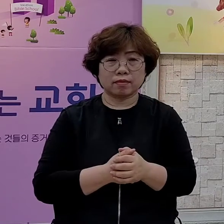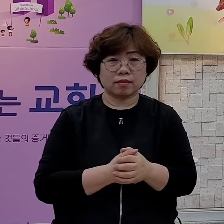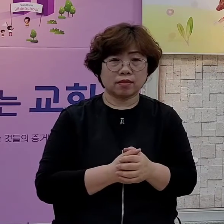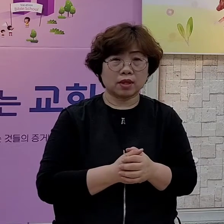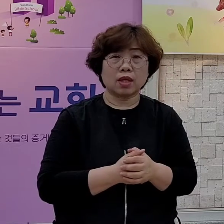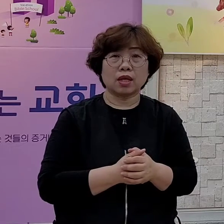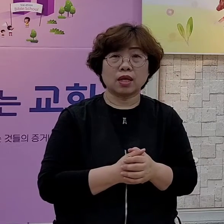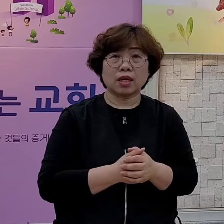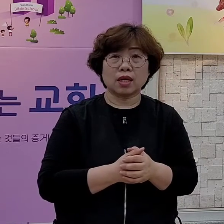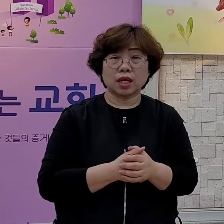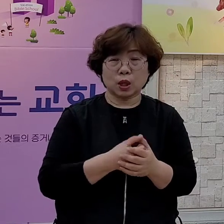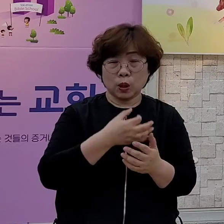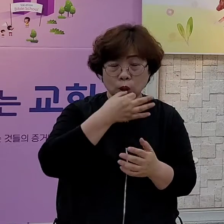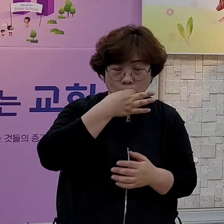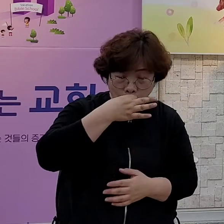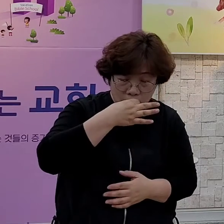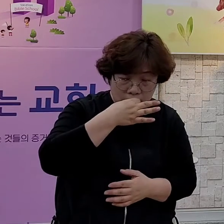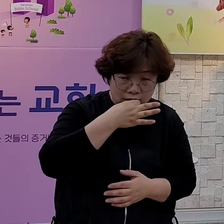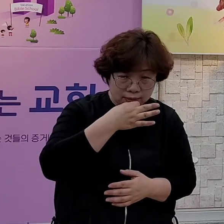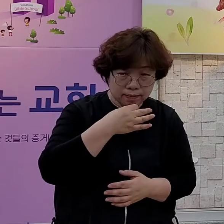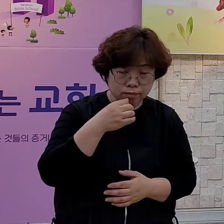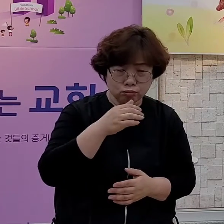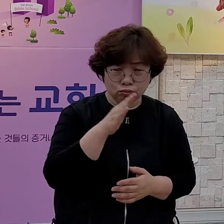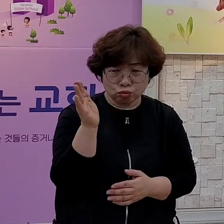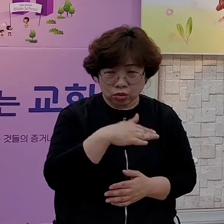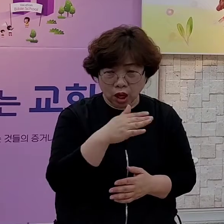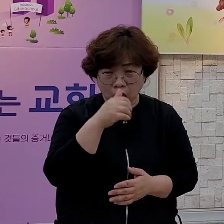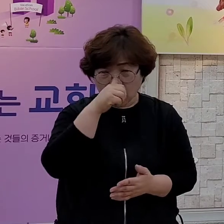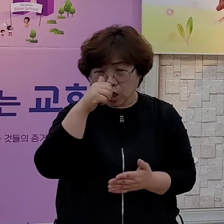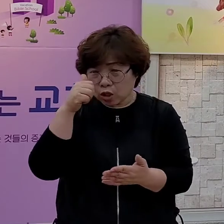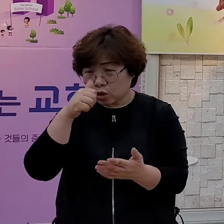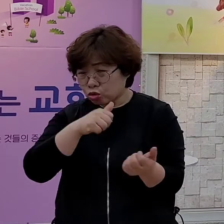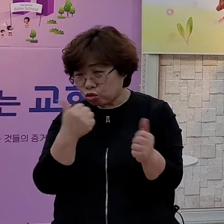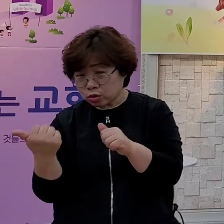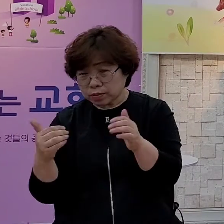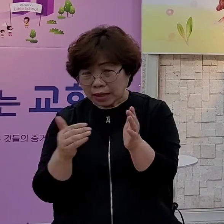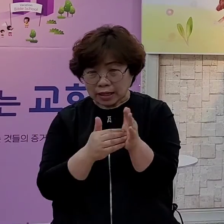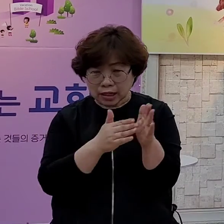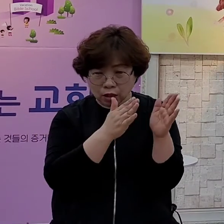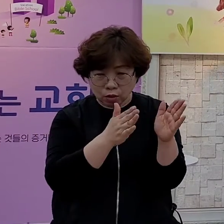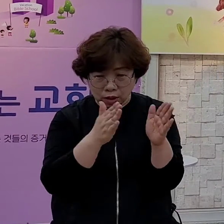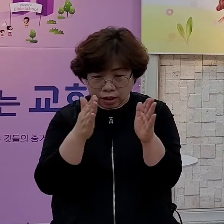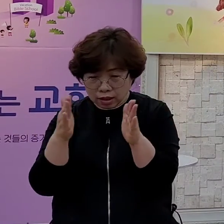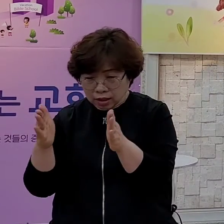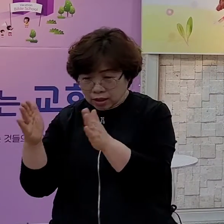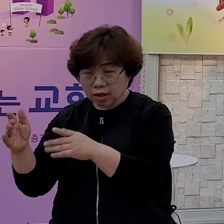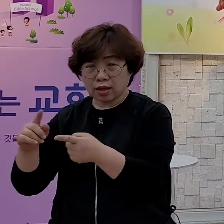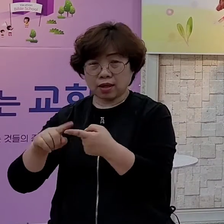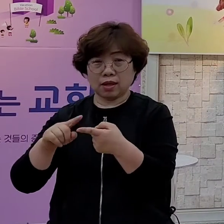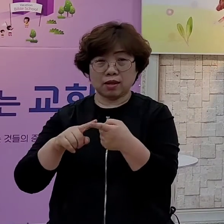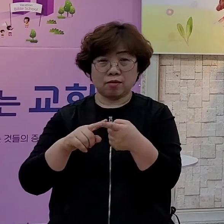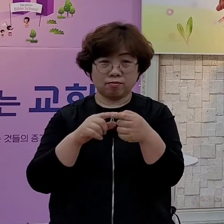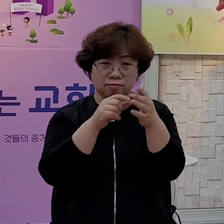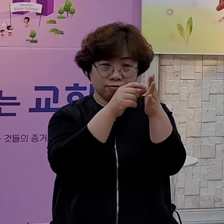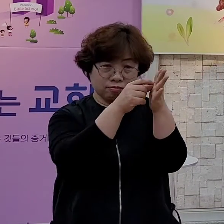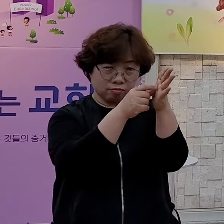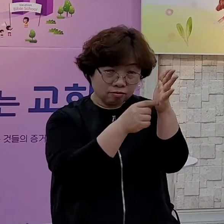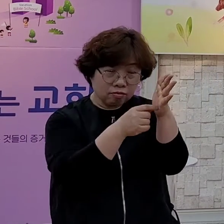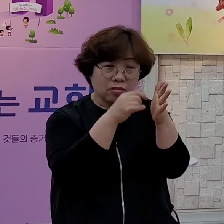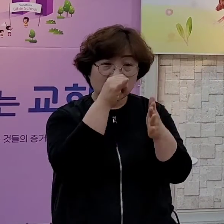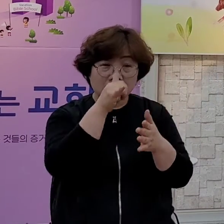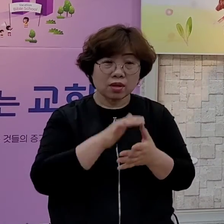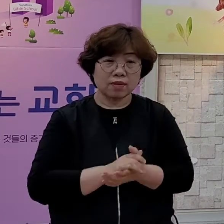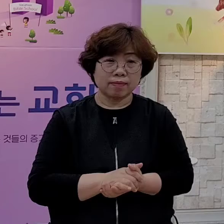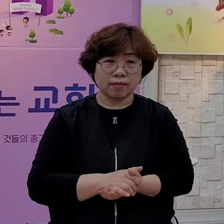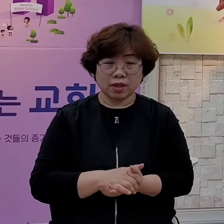과정을 잘 욕심, 미혹에 걸려서 내가 욕심이 생기고 거기에서 죄가 되고 거기에서